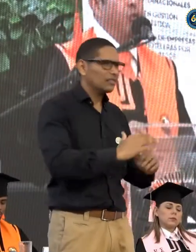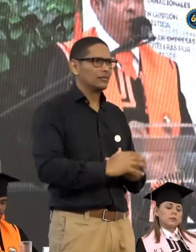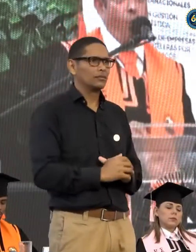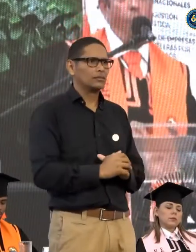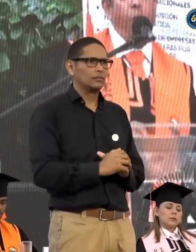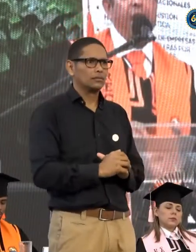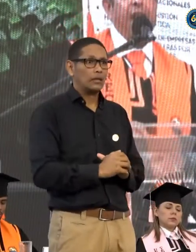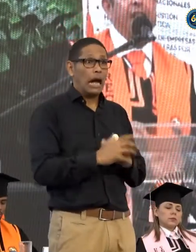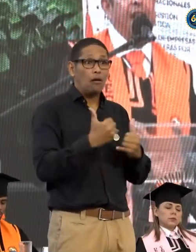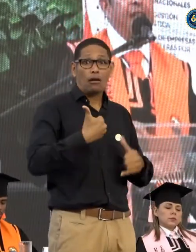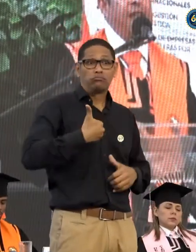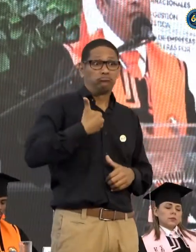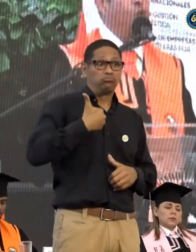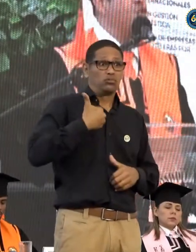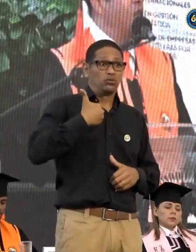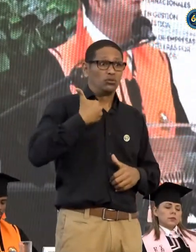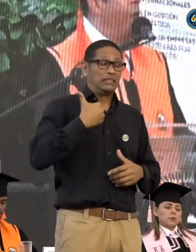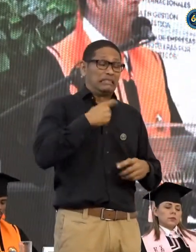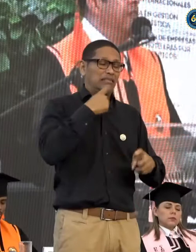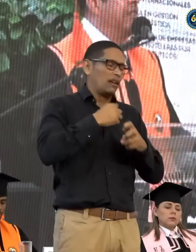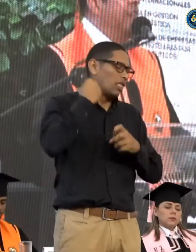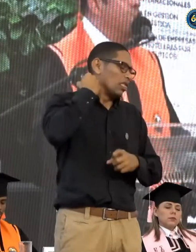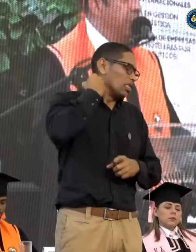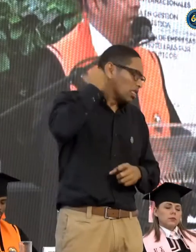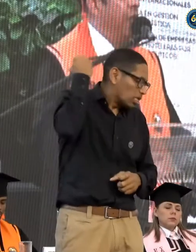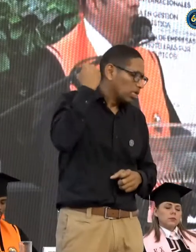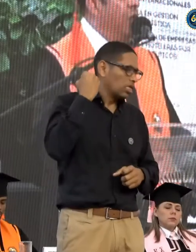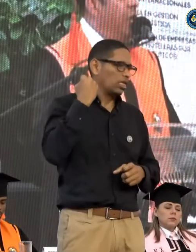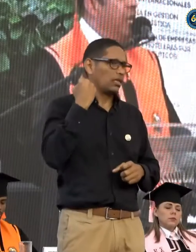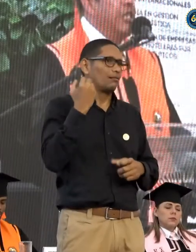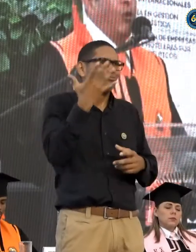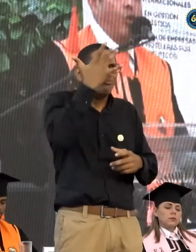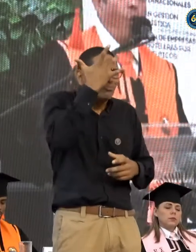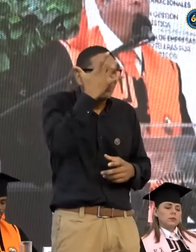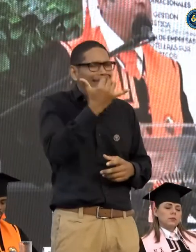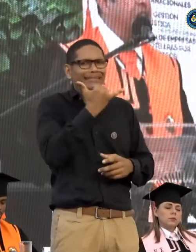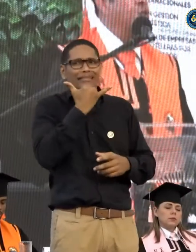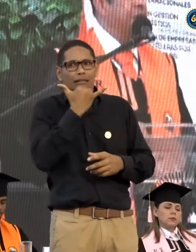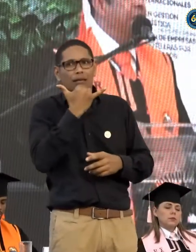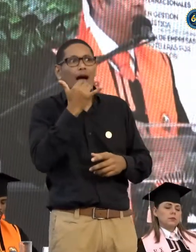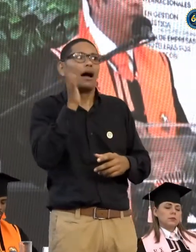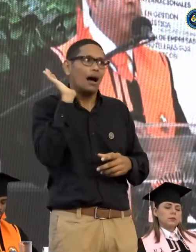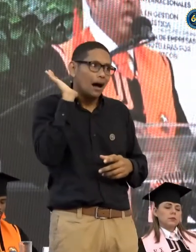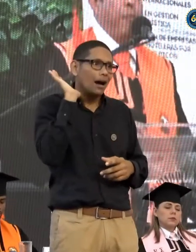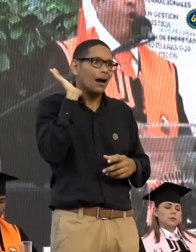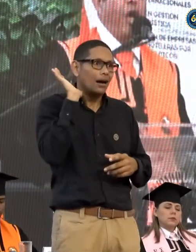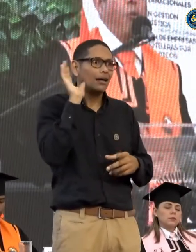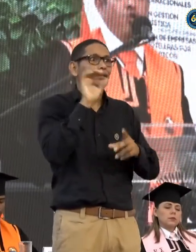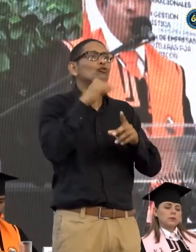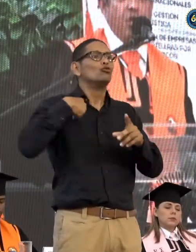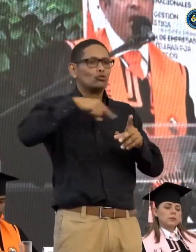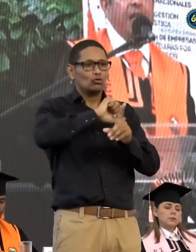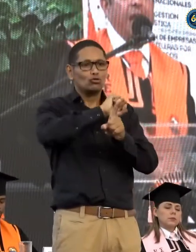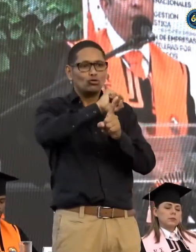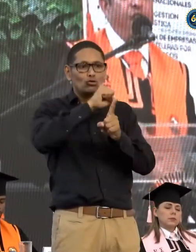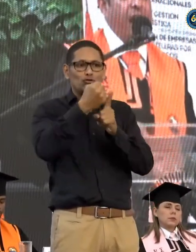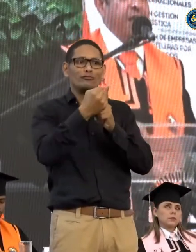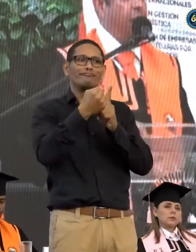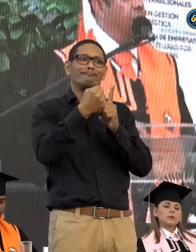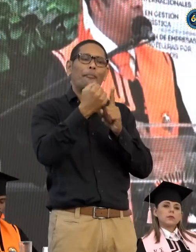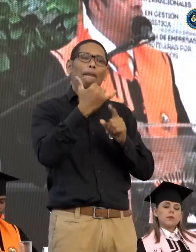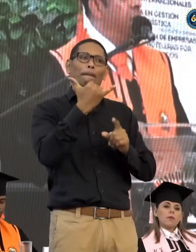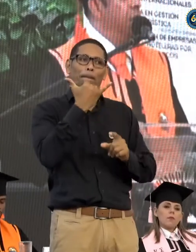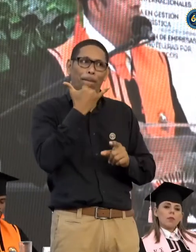jóvenes están renunciando a la vida y se están suicidando Y si nuestros jóvenes se suicidan es porque como sociedad estamos fracasando